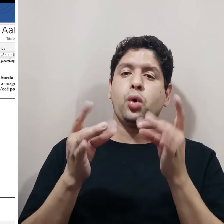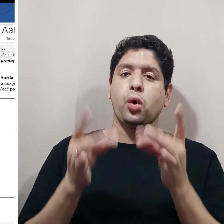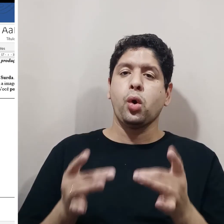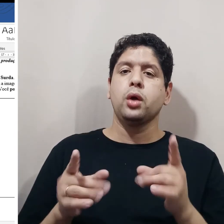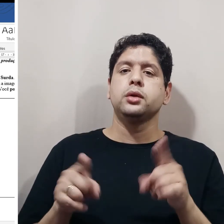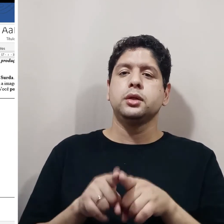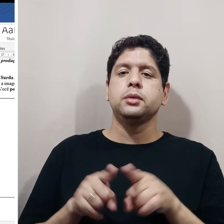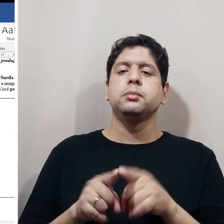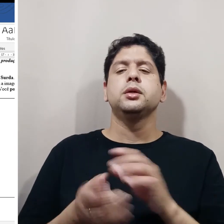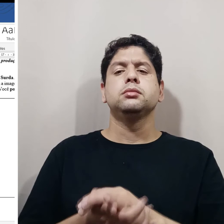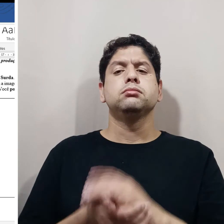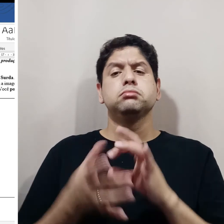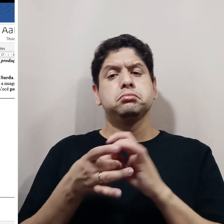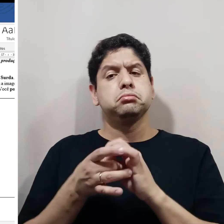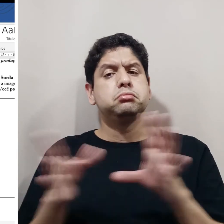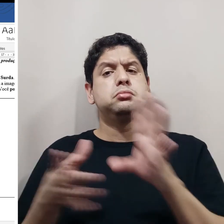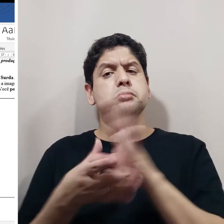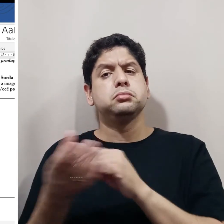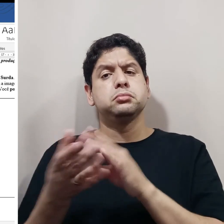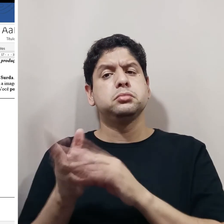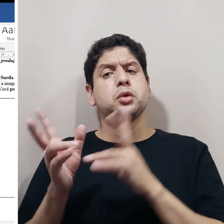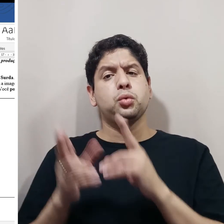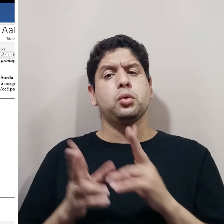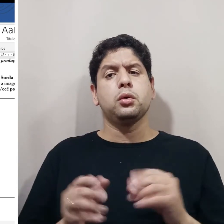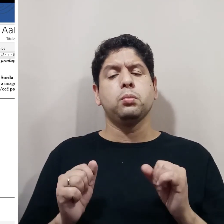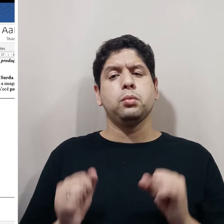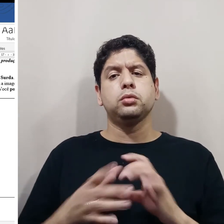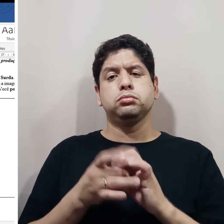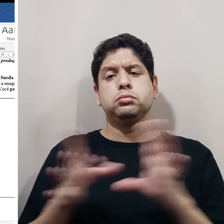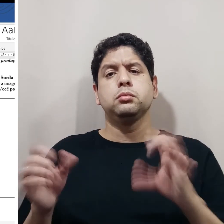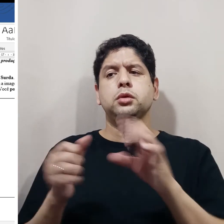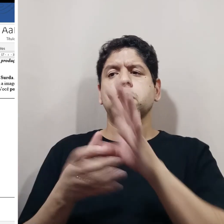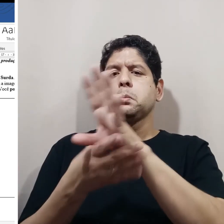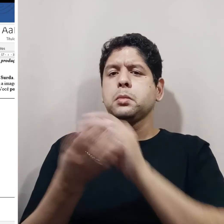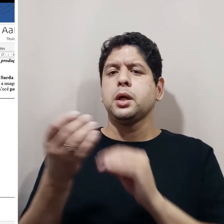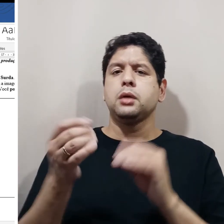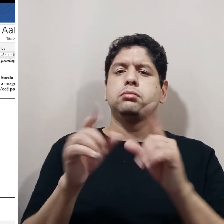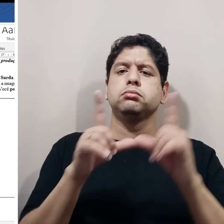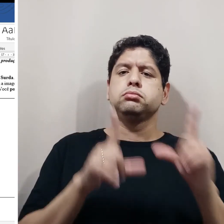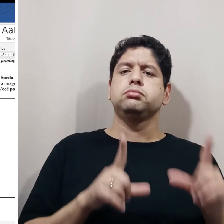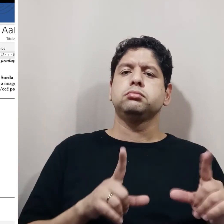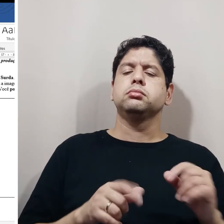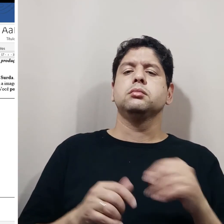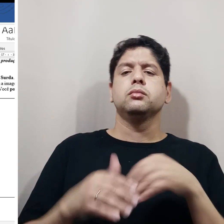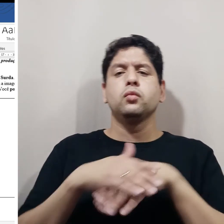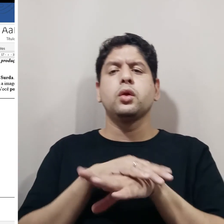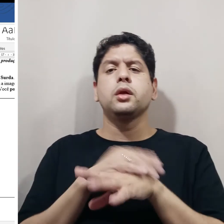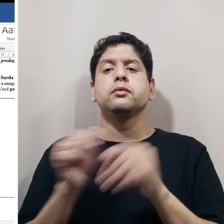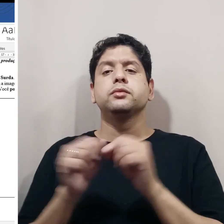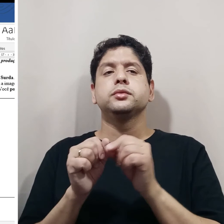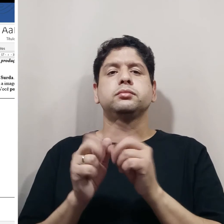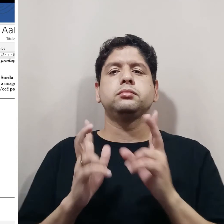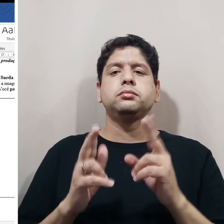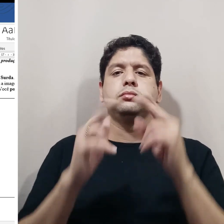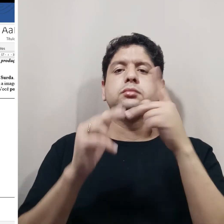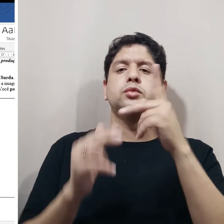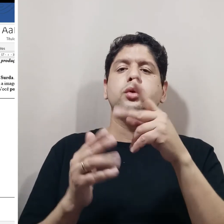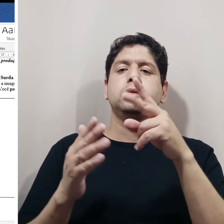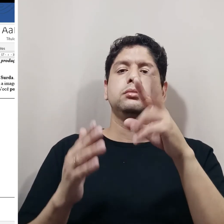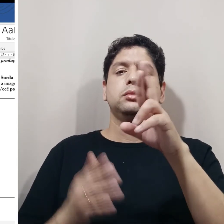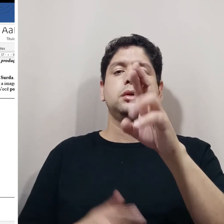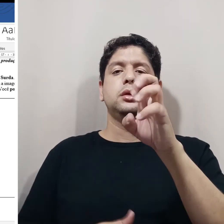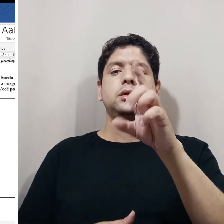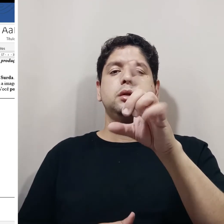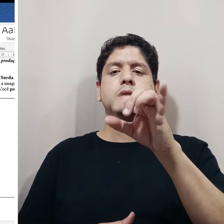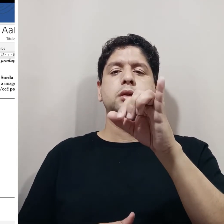fotografia sua, ou uma colagem, né? Já que se você, de repente, tem dificuldade para desenhar, podia fazer uma colagem, né? Colagem não é copiar